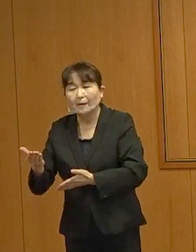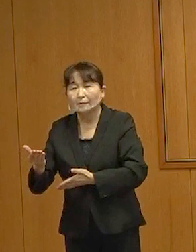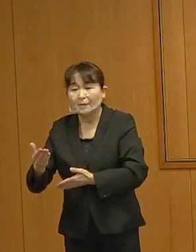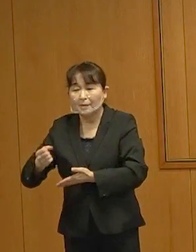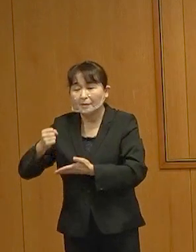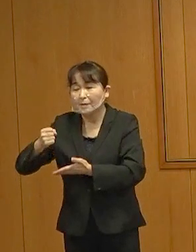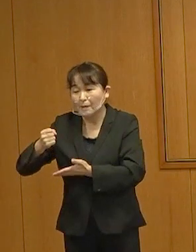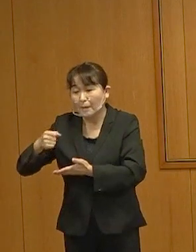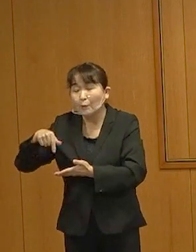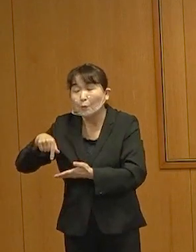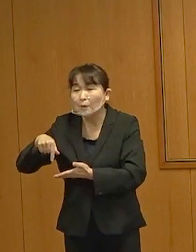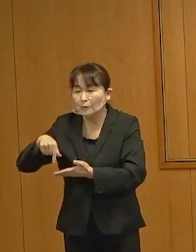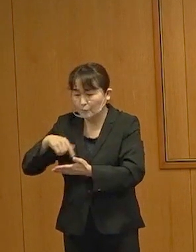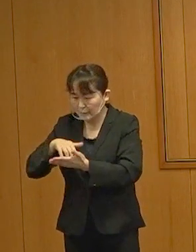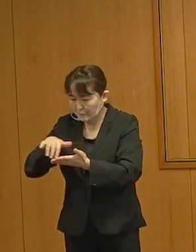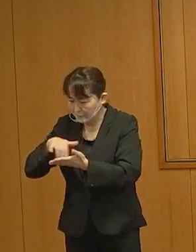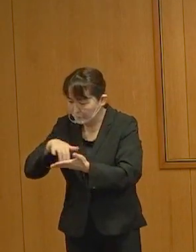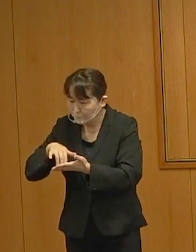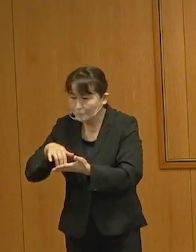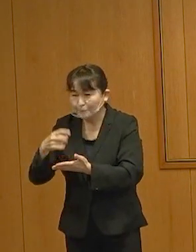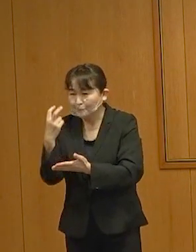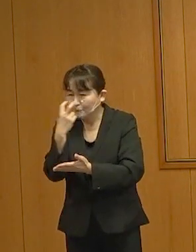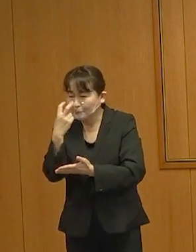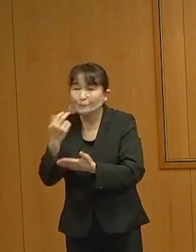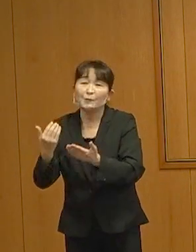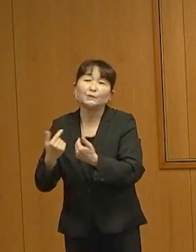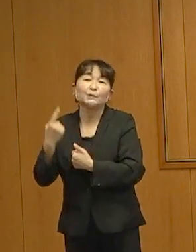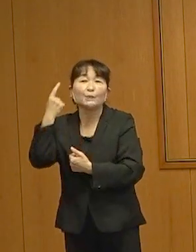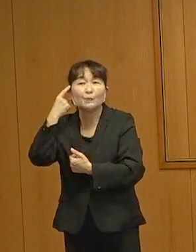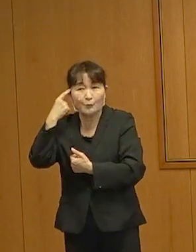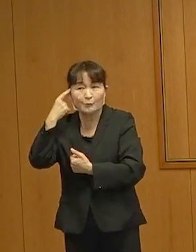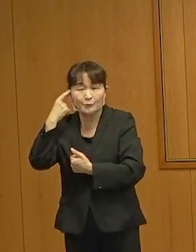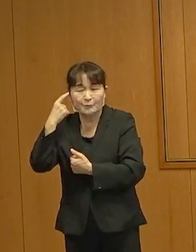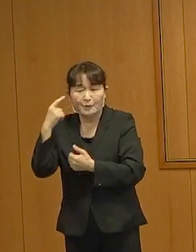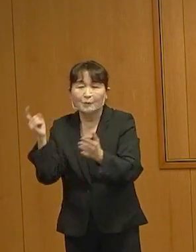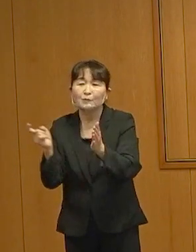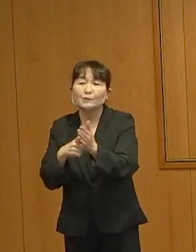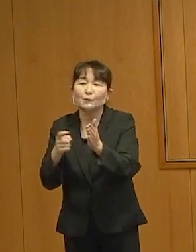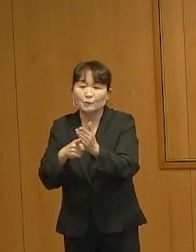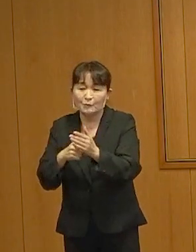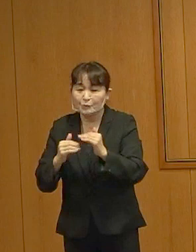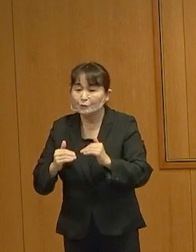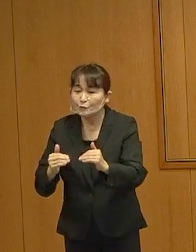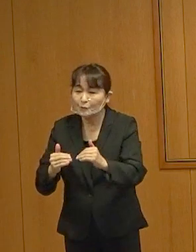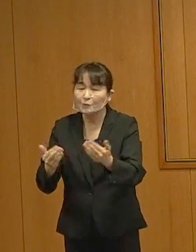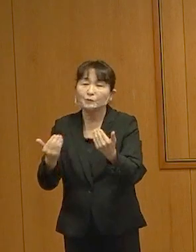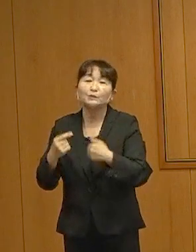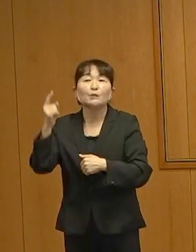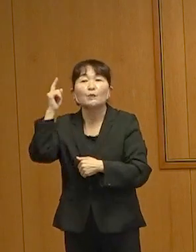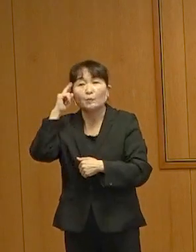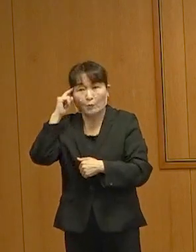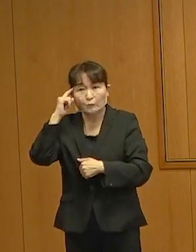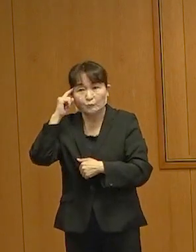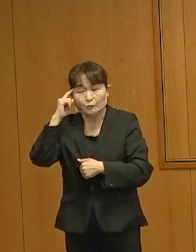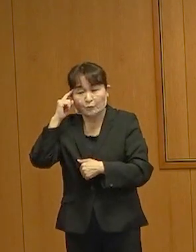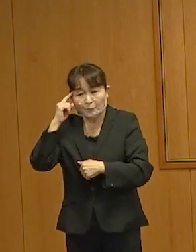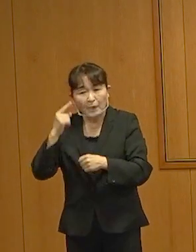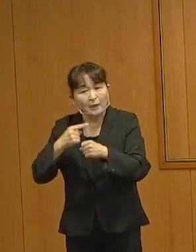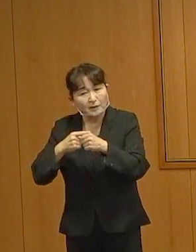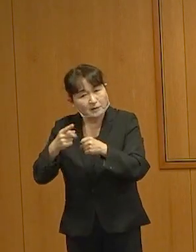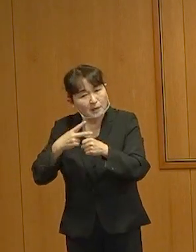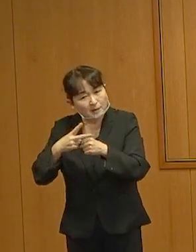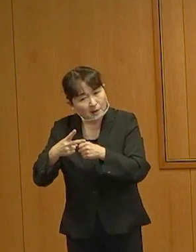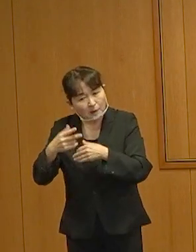題も含めて検討するっていうのが、まあ、早急にやらないといけないだろうと思いますので、まあ、ここ 1,2 年で基